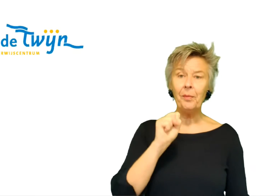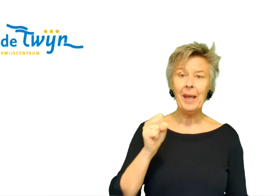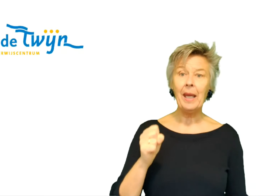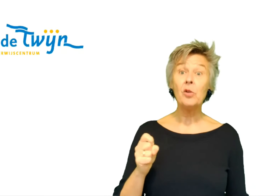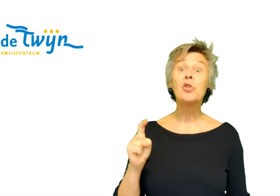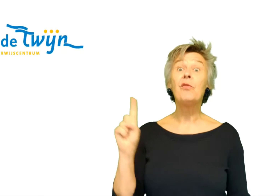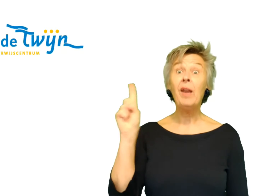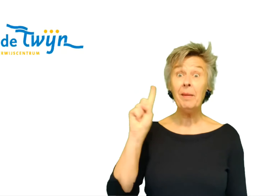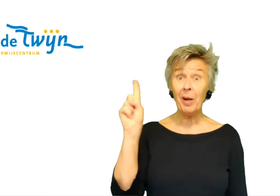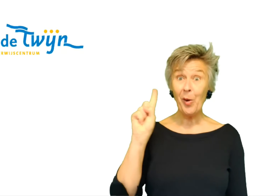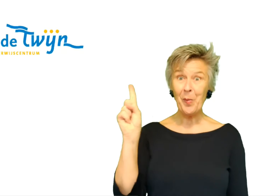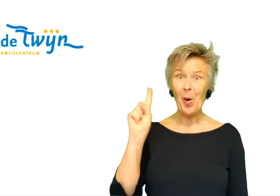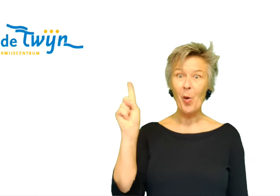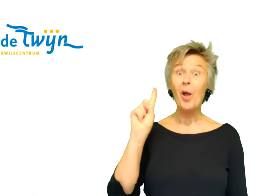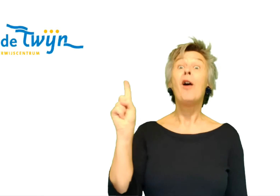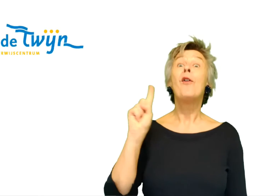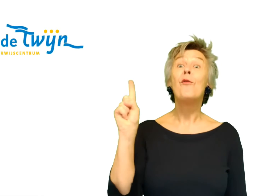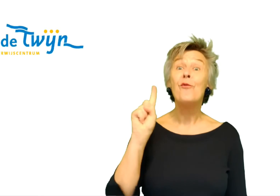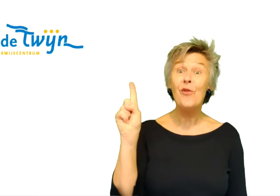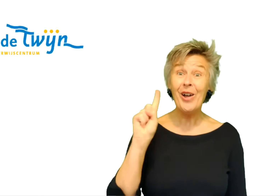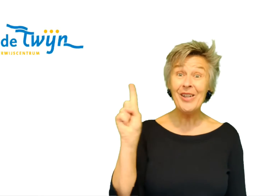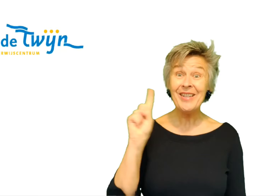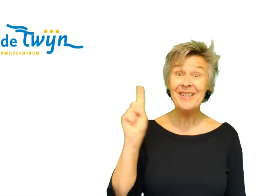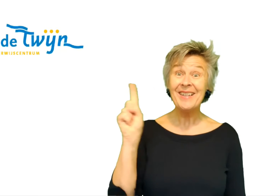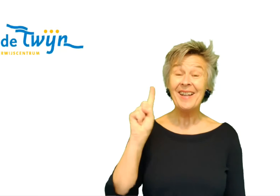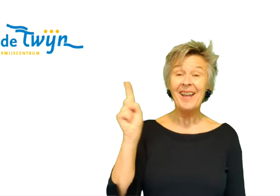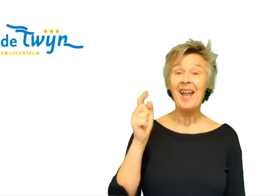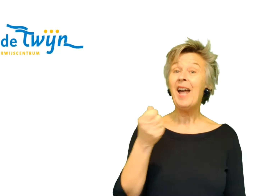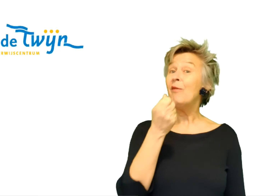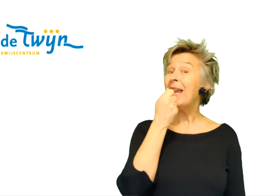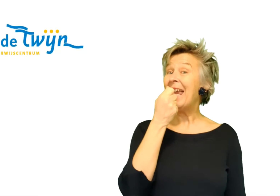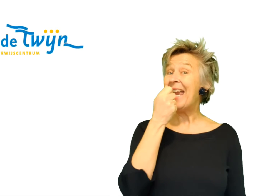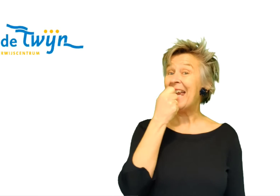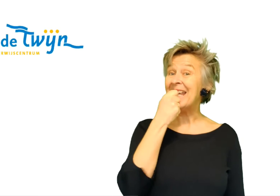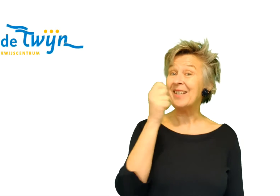mee, dus de wenkbrauwen omhoog. Wat gaan we eten?